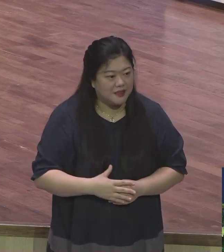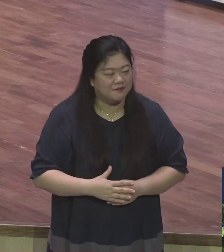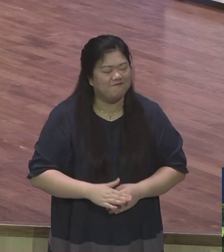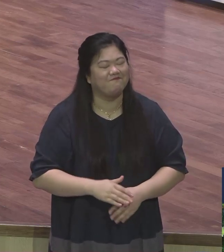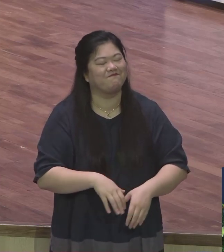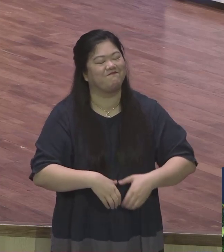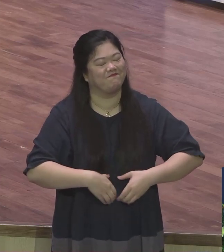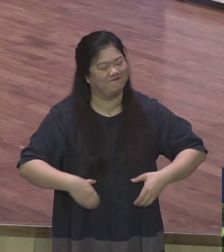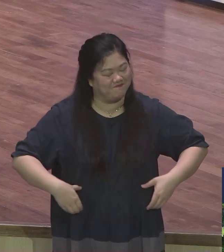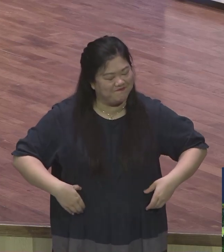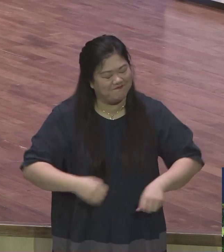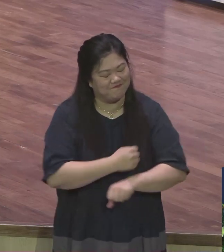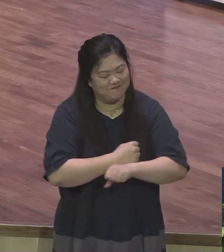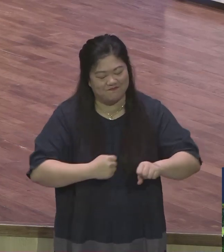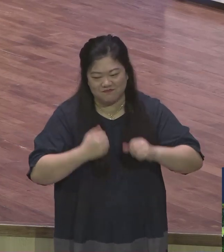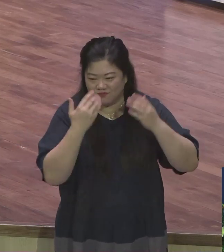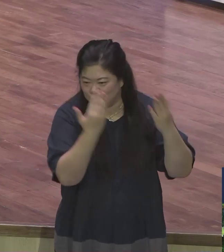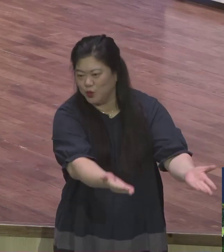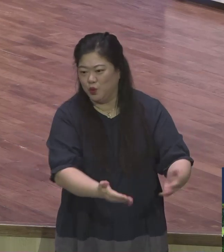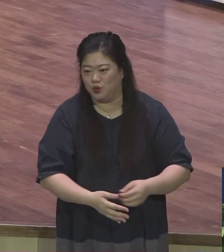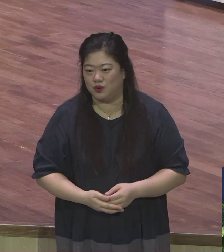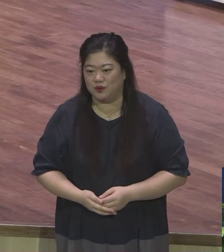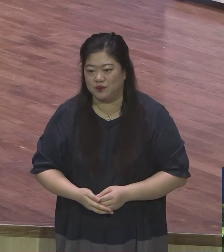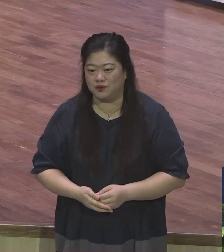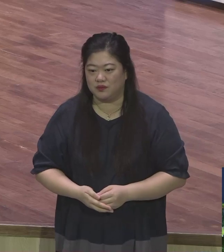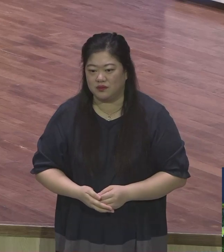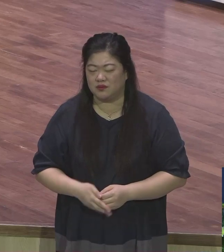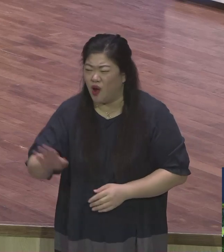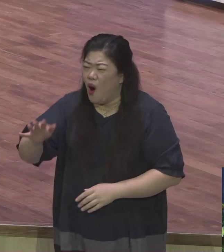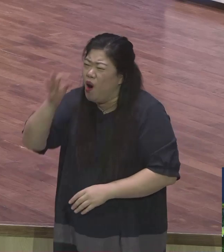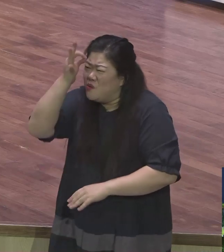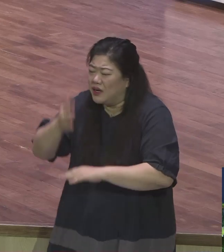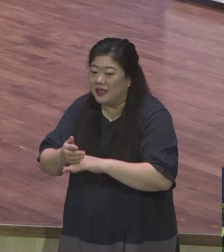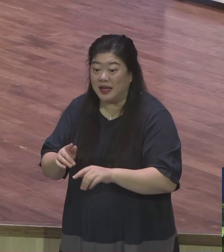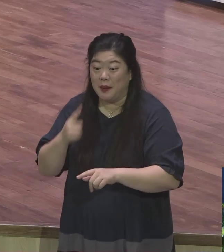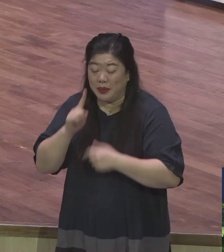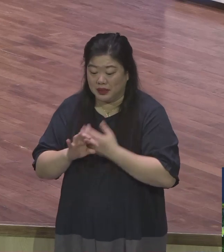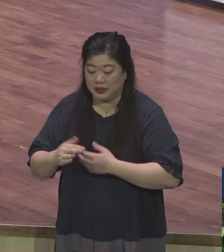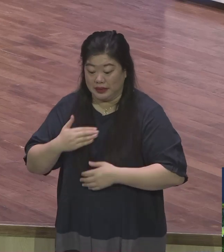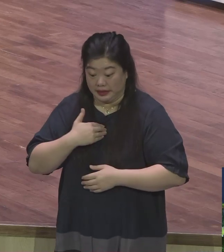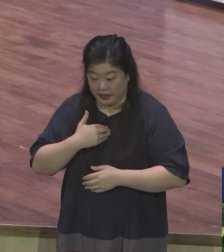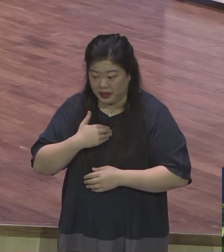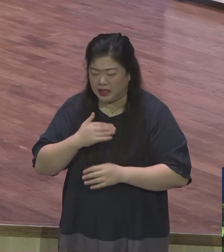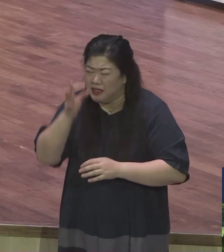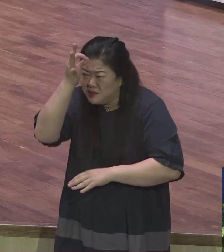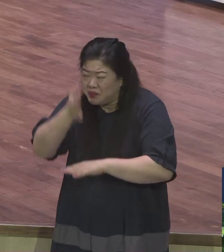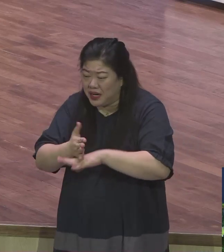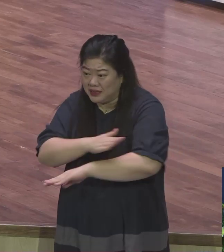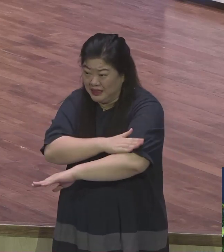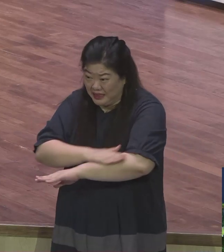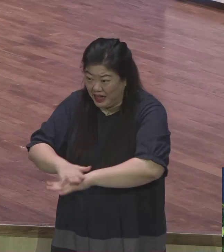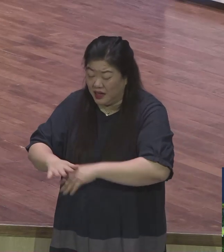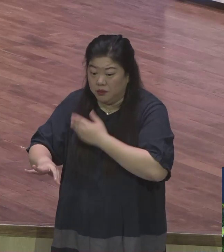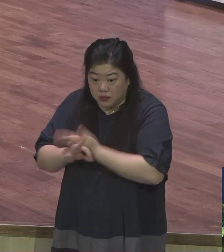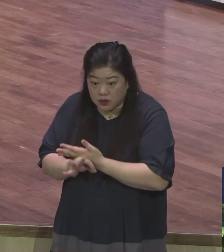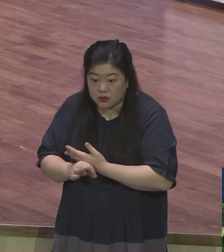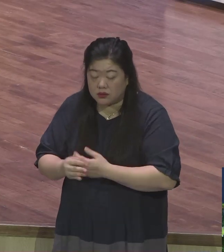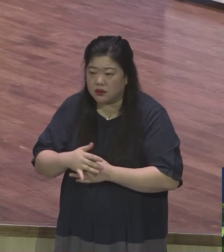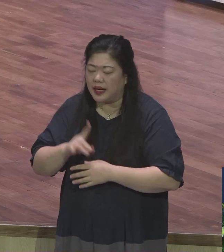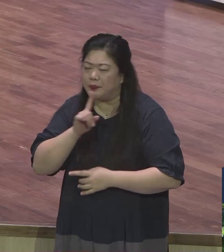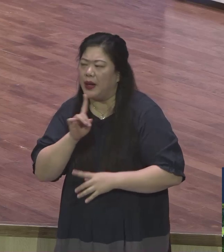정말로 잘못된 것을 고백하는 사람은 변명을 하지 않습니다. 변명을 하는 사람은 거짓 고백이에요.